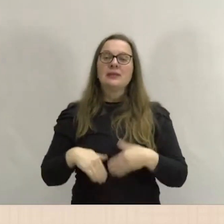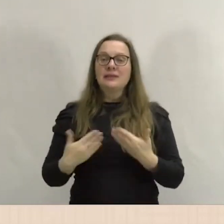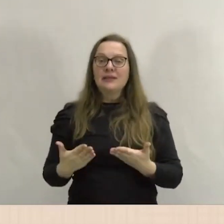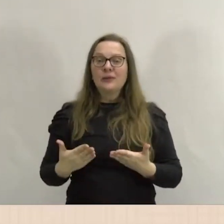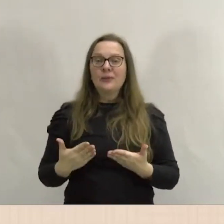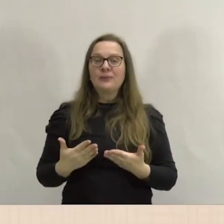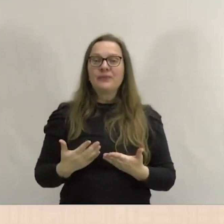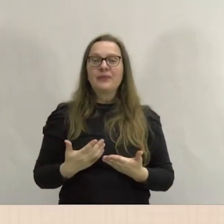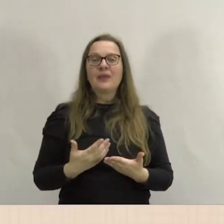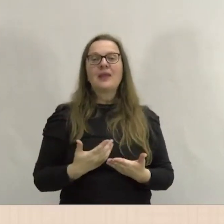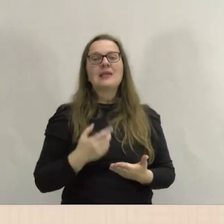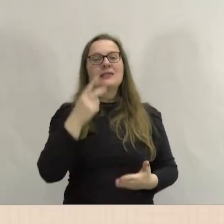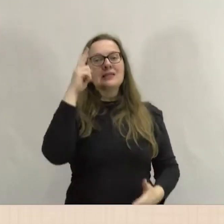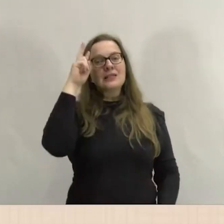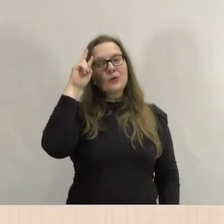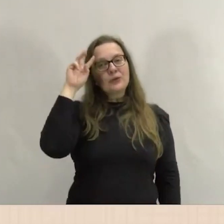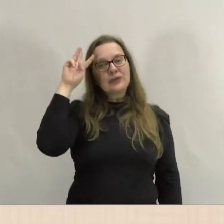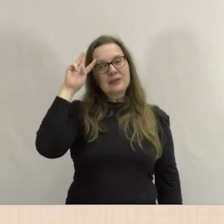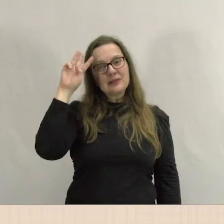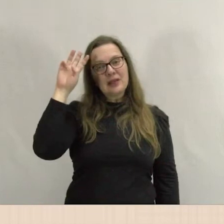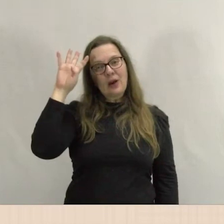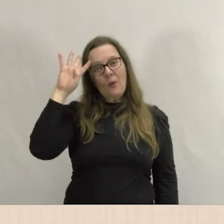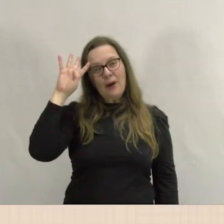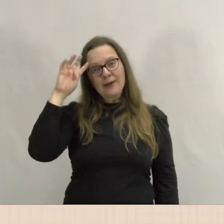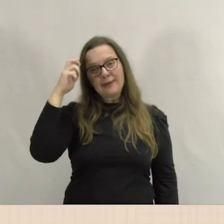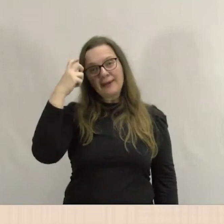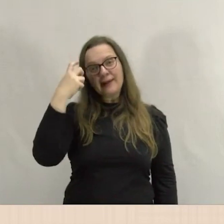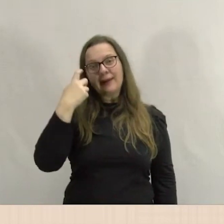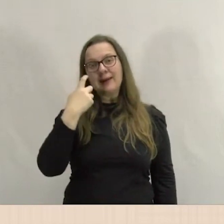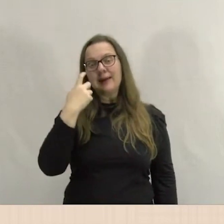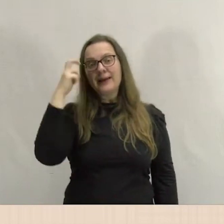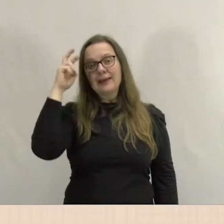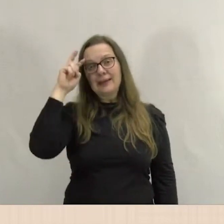da escola, já vão direto para a casa do comportor.